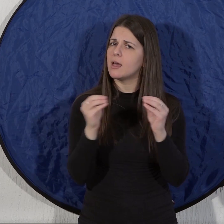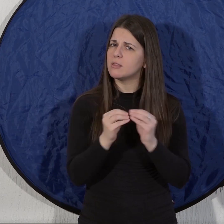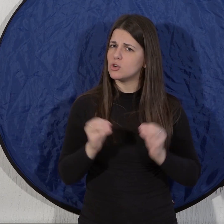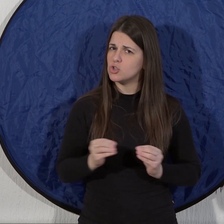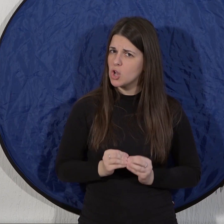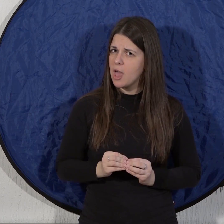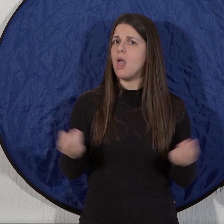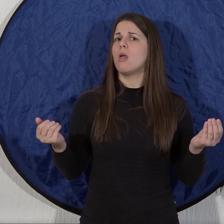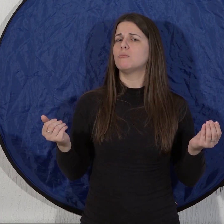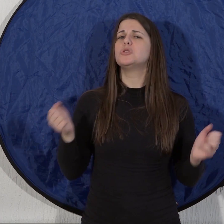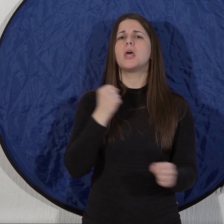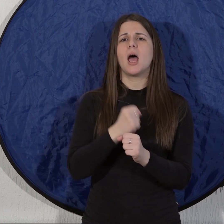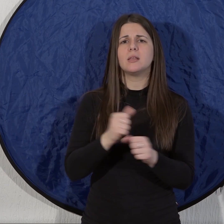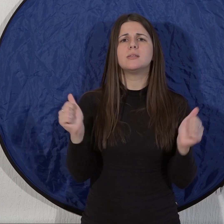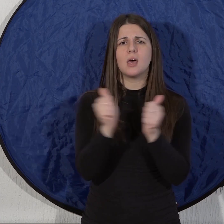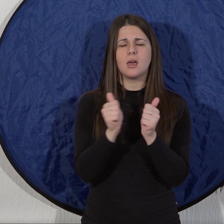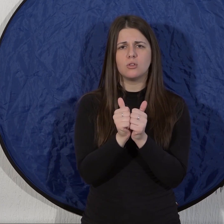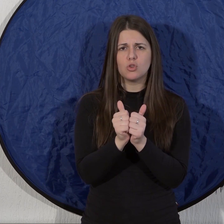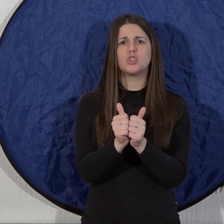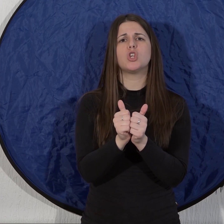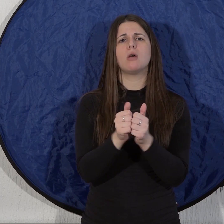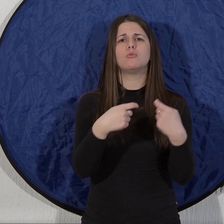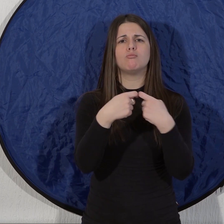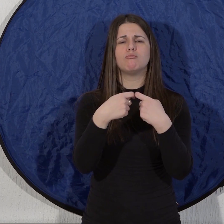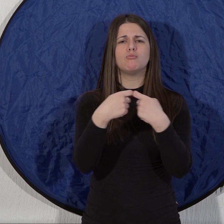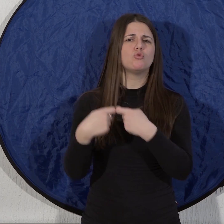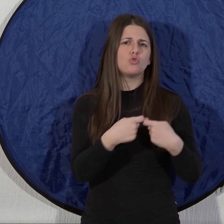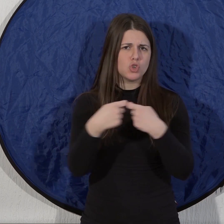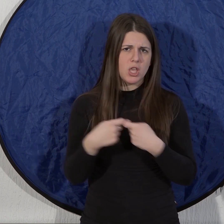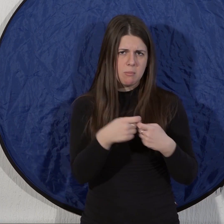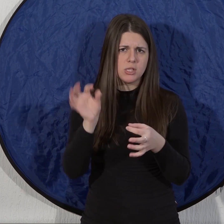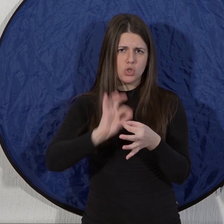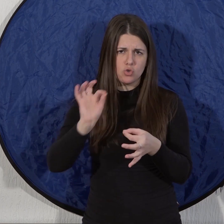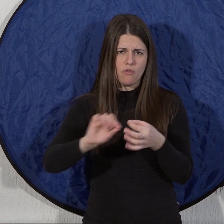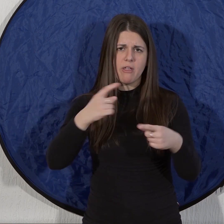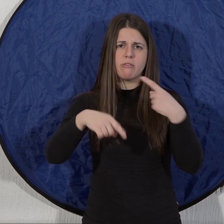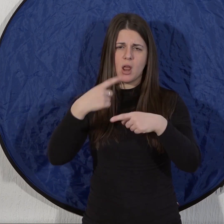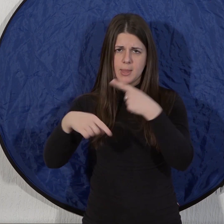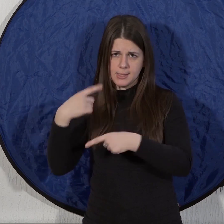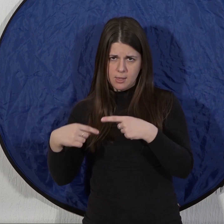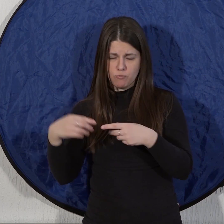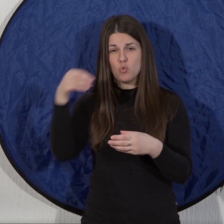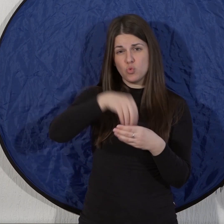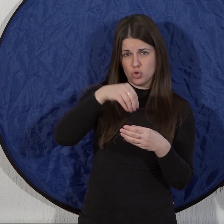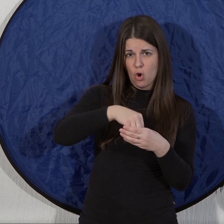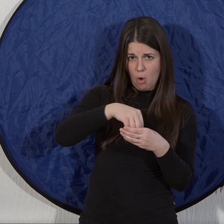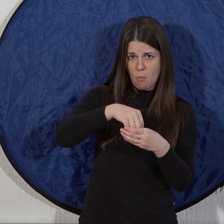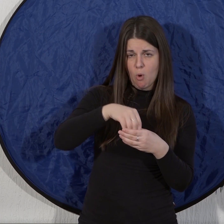za očuvanje tradicije, ekološkim i sportskim društvima. U sklopu nekadašnje škole nalazi se